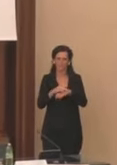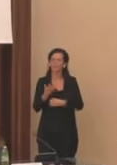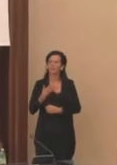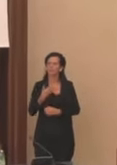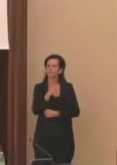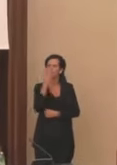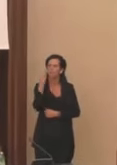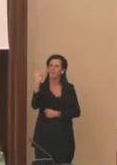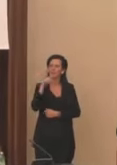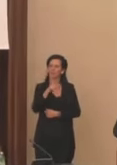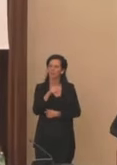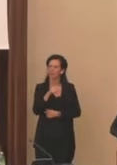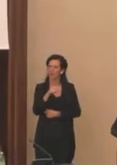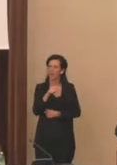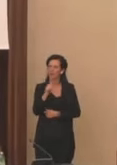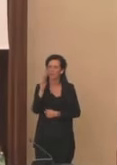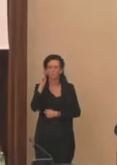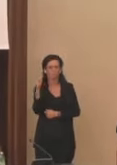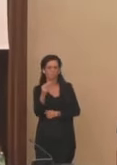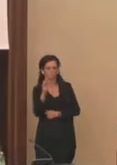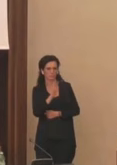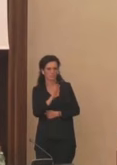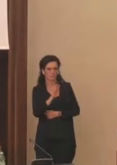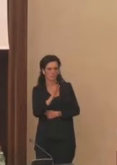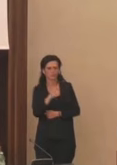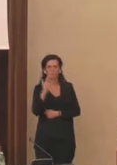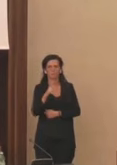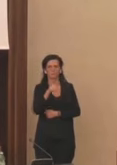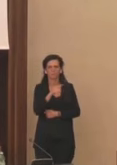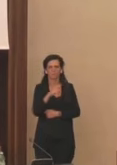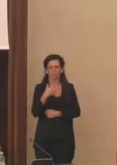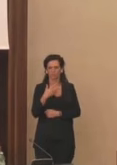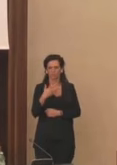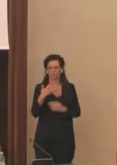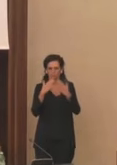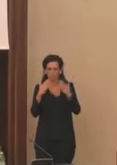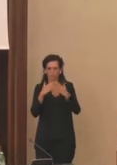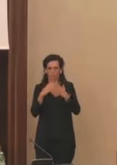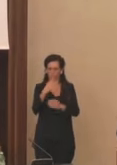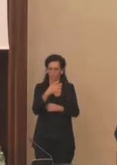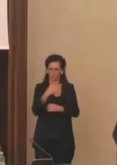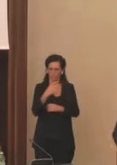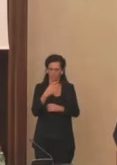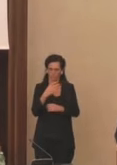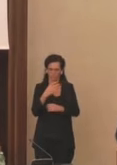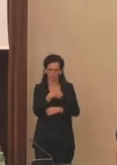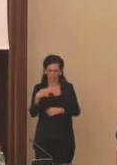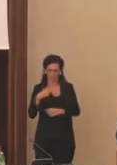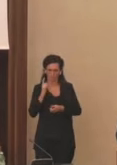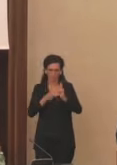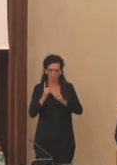di vista, voglio dire, di laureato in scienze politiche non mi può sfuggire, è che lui è